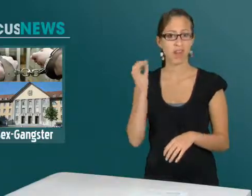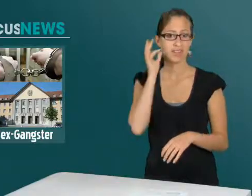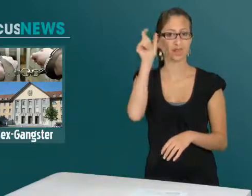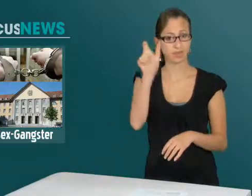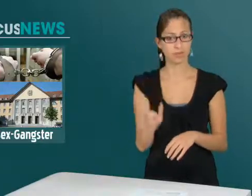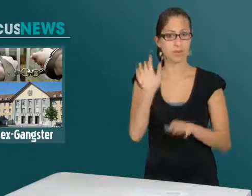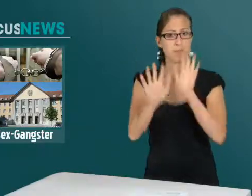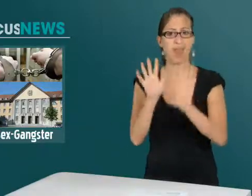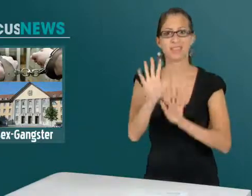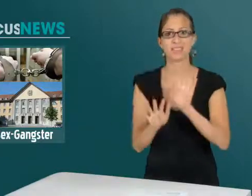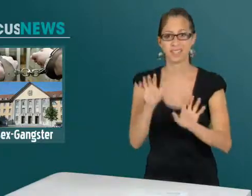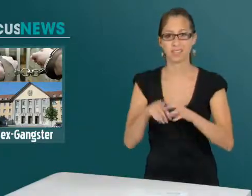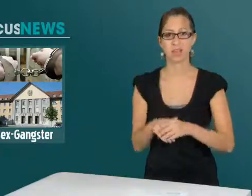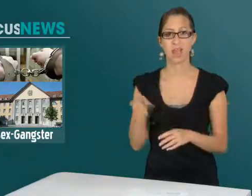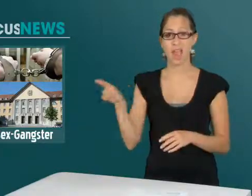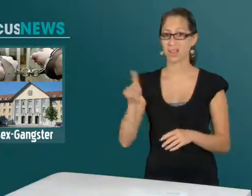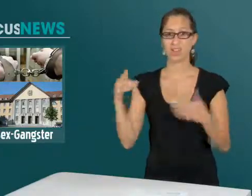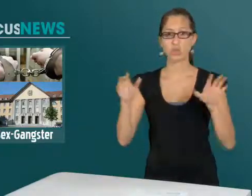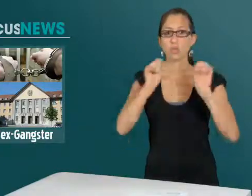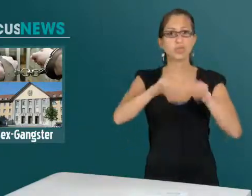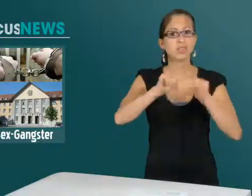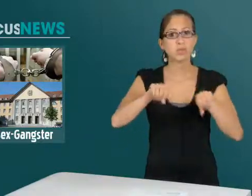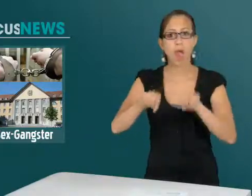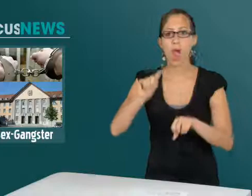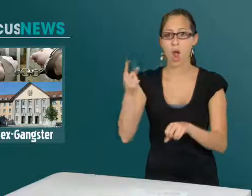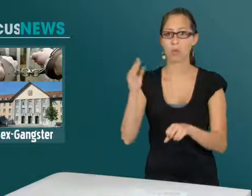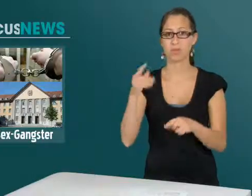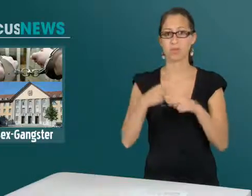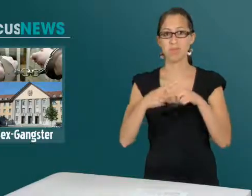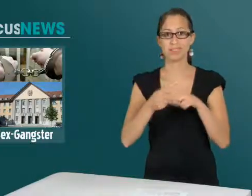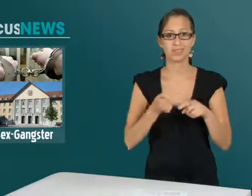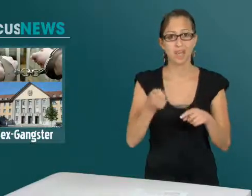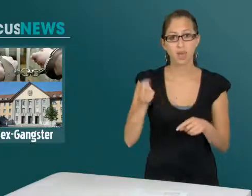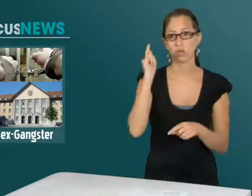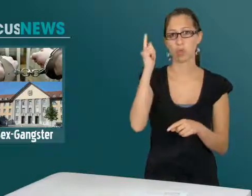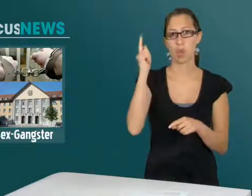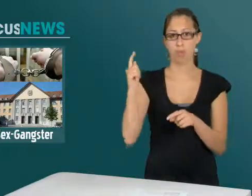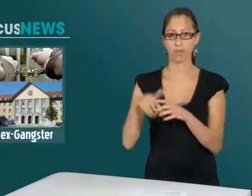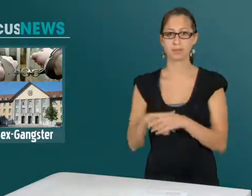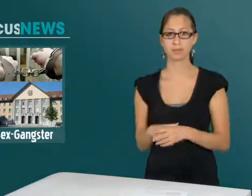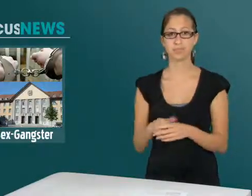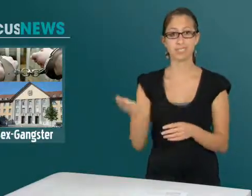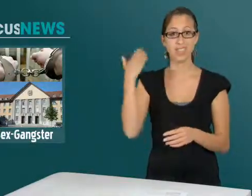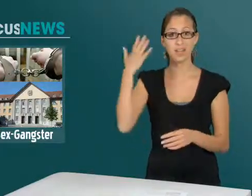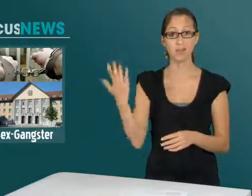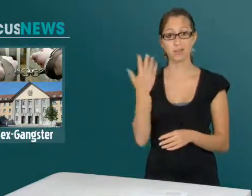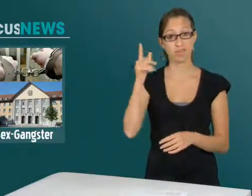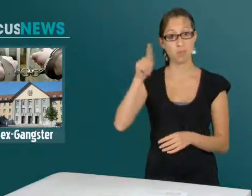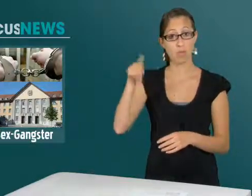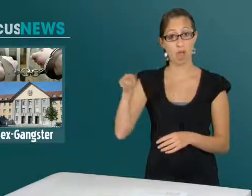rechtsanwältin seine taten bestanden nicht nur aus missbrauch sondern nach aus rom mit einem messer seit